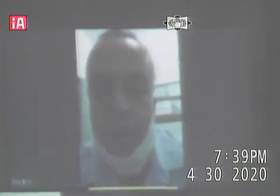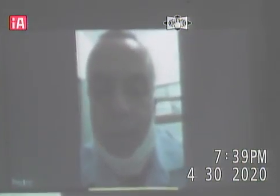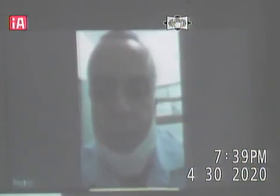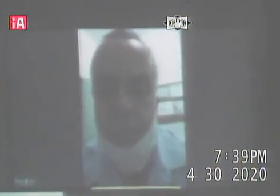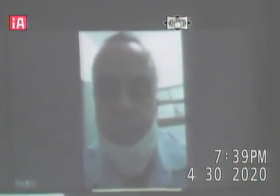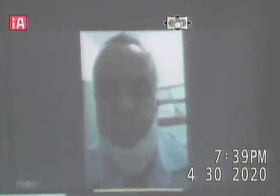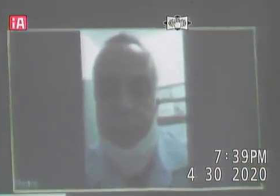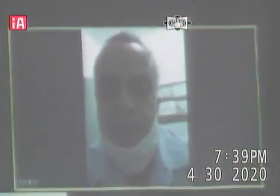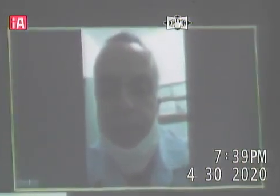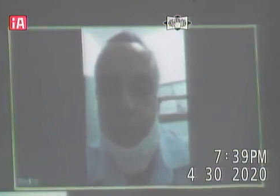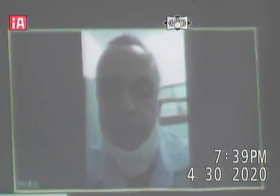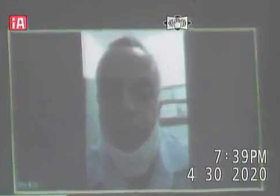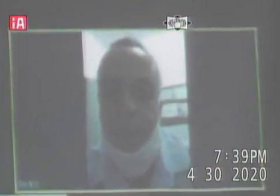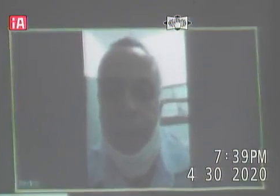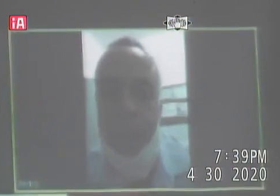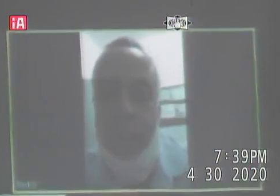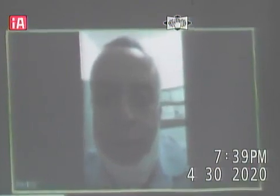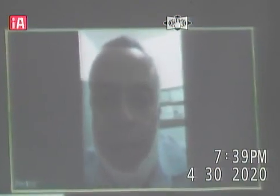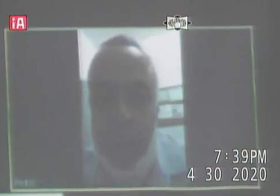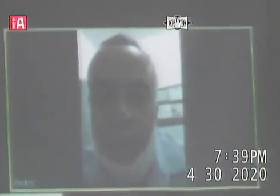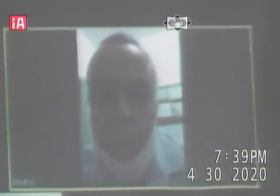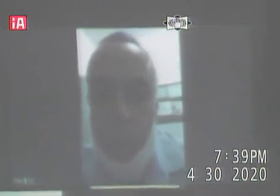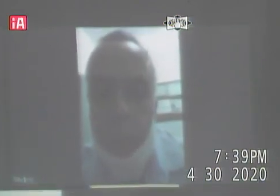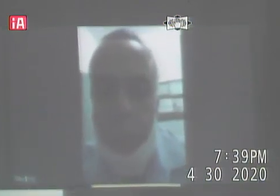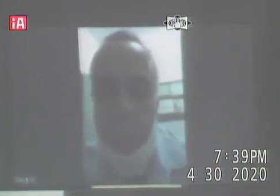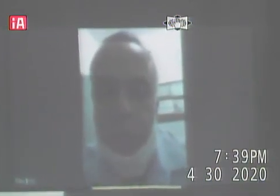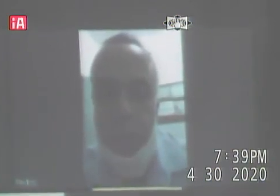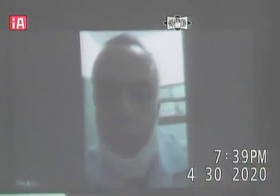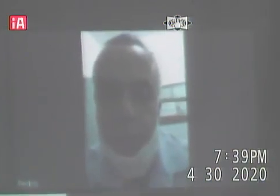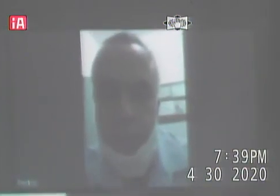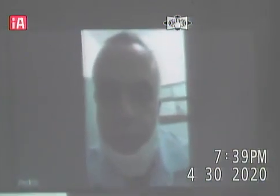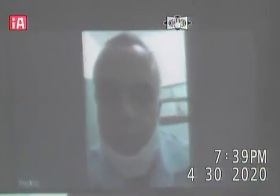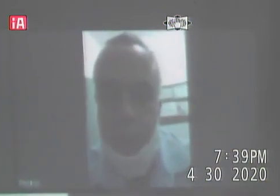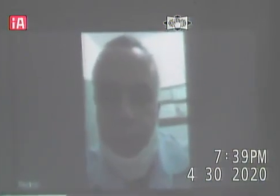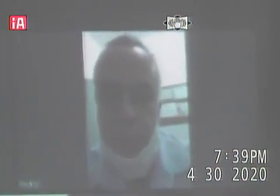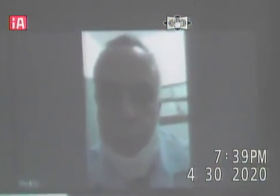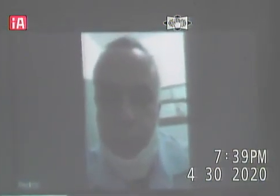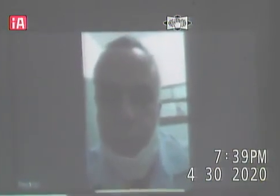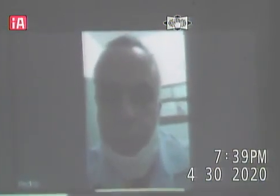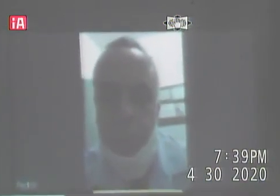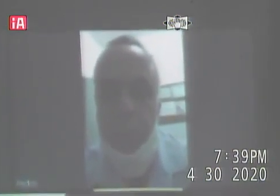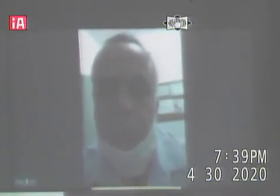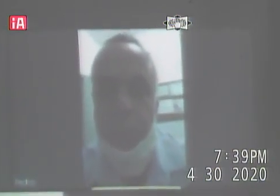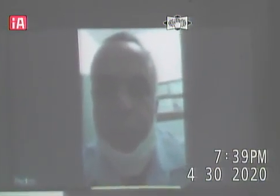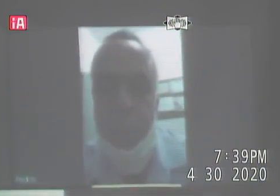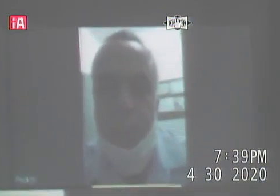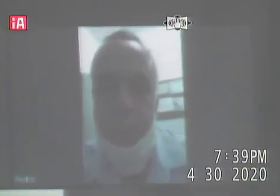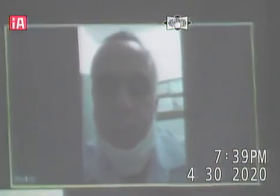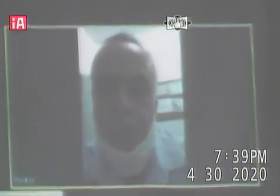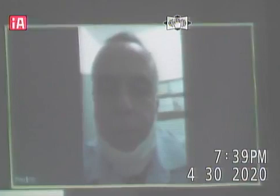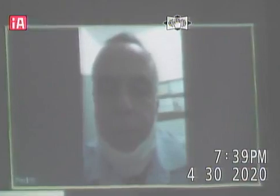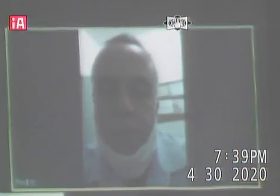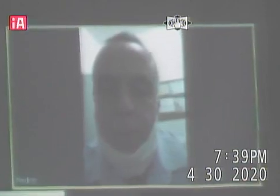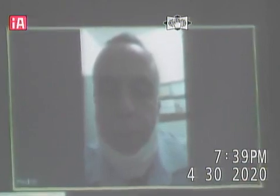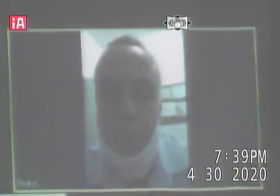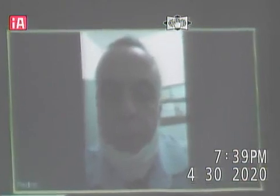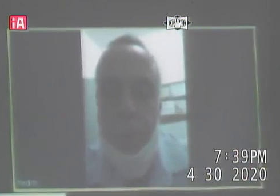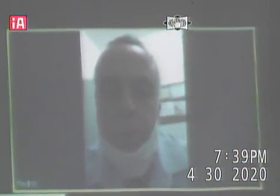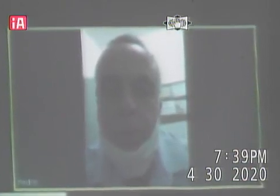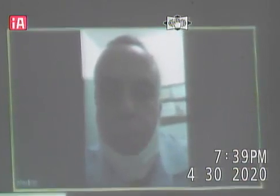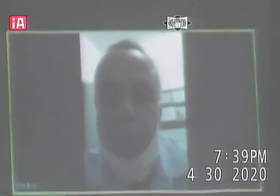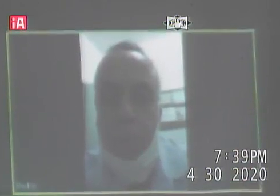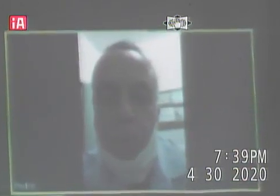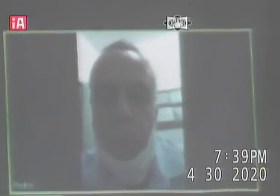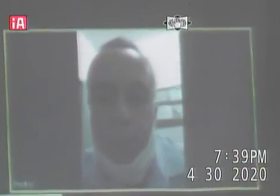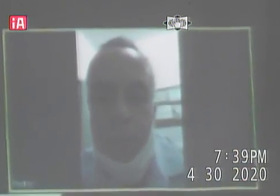mesmo, a mercê do Covid-19. Porque nós não podemos fazer com que as